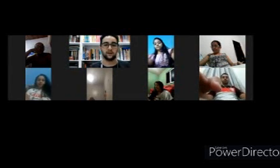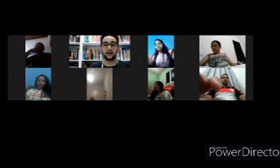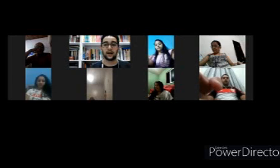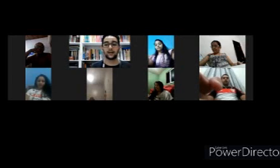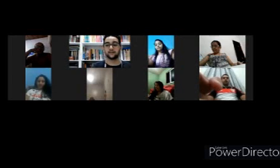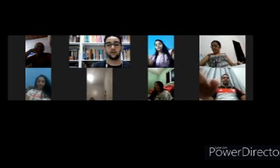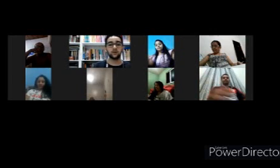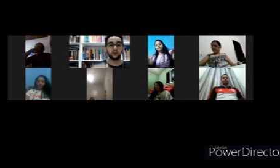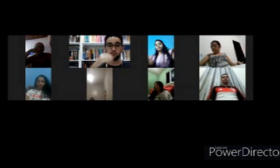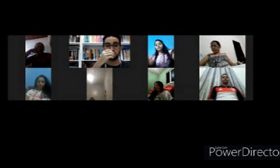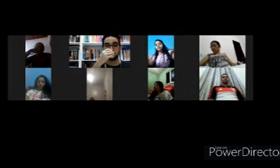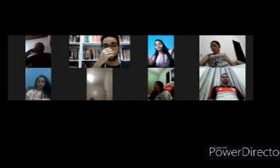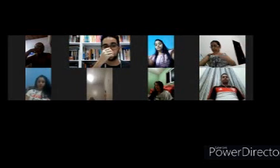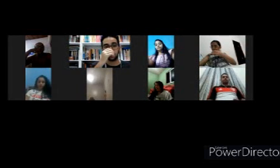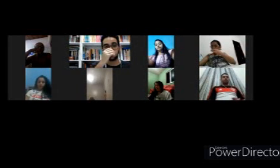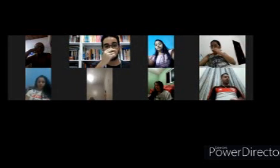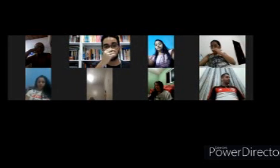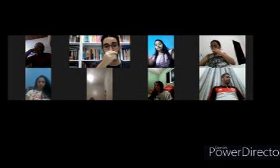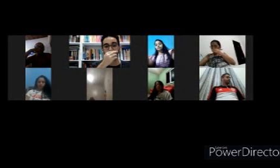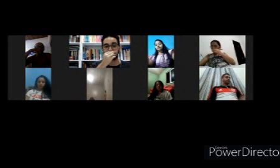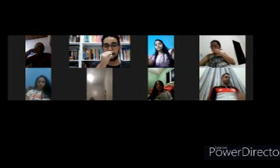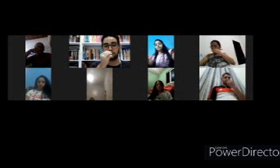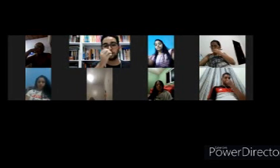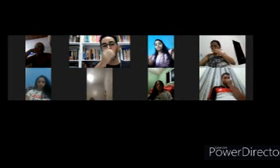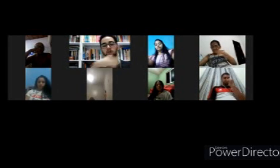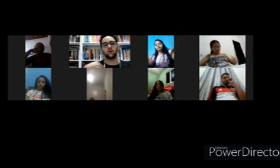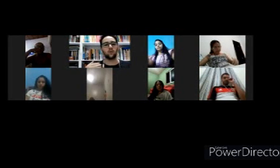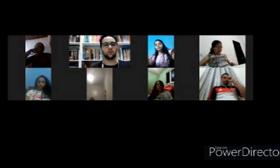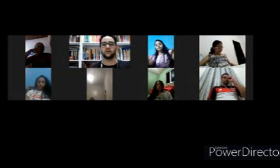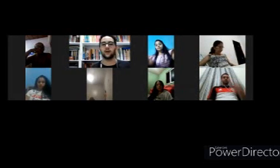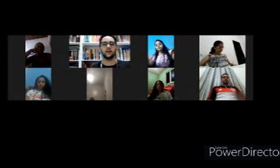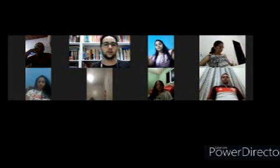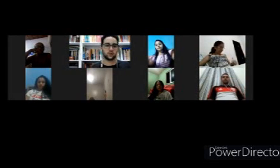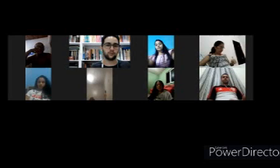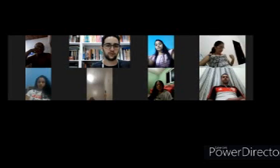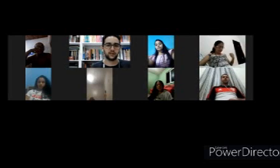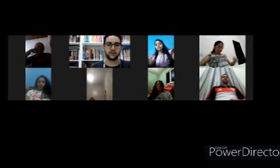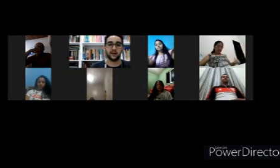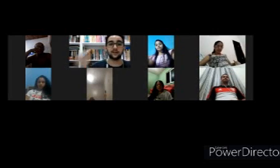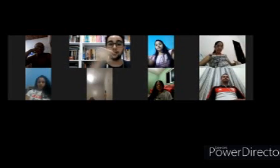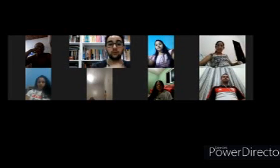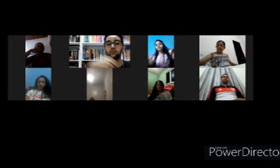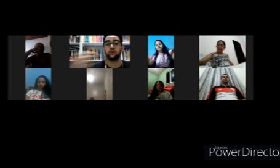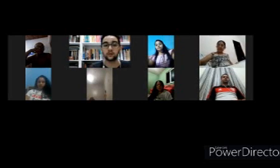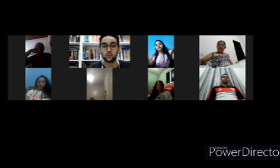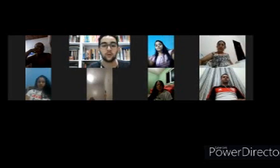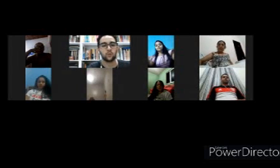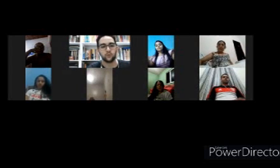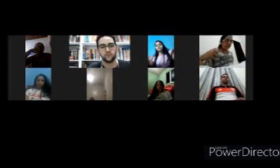vai. Aquelas não são as únicas identidades. Se você for buscar, você encontra diferentes tipos de identidades, tanto surdas quanto